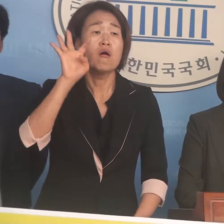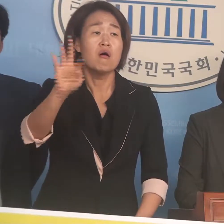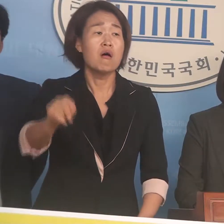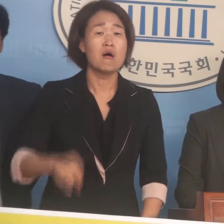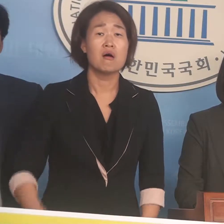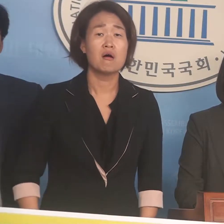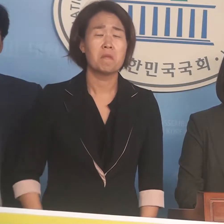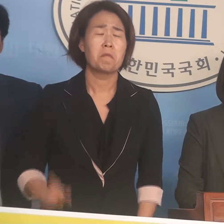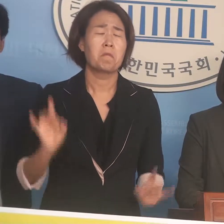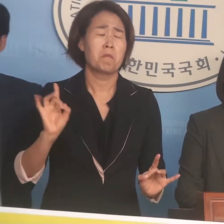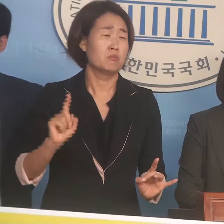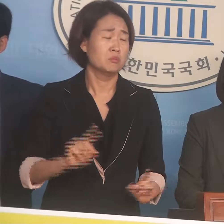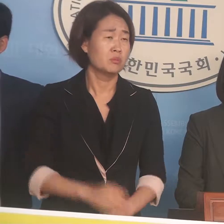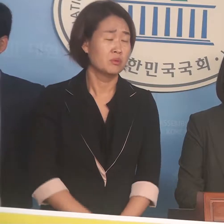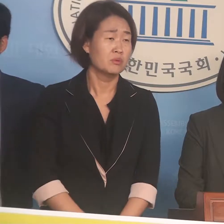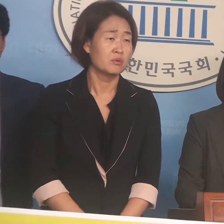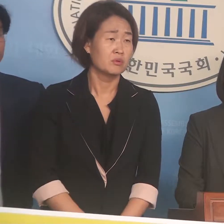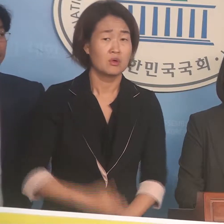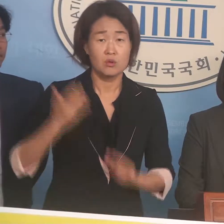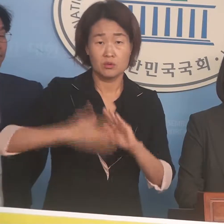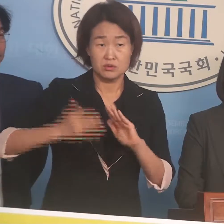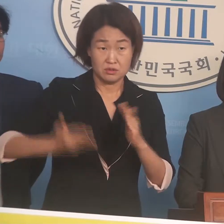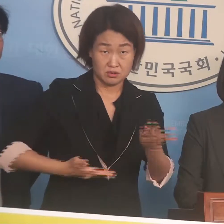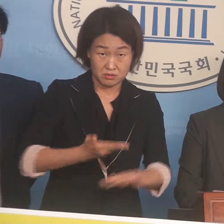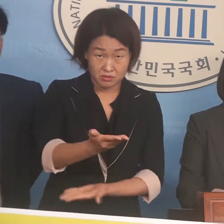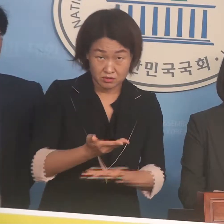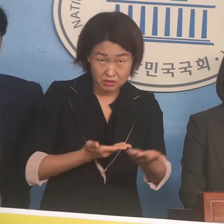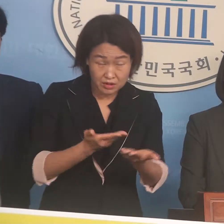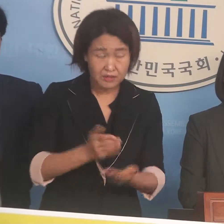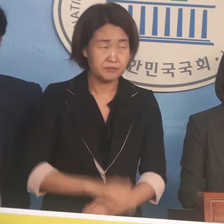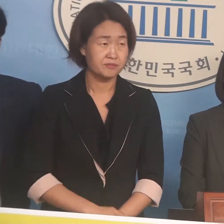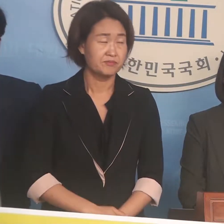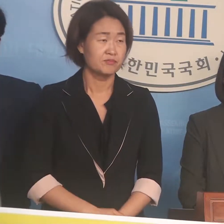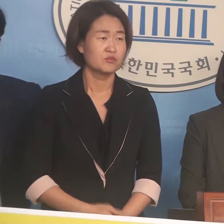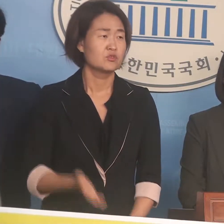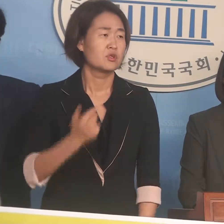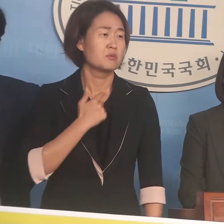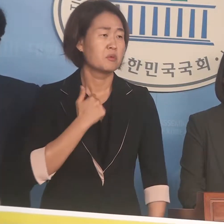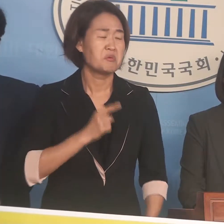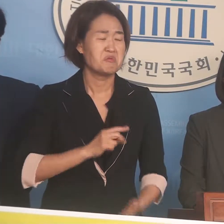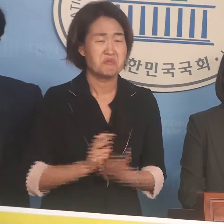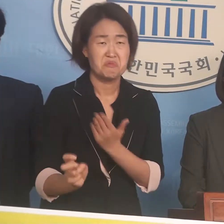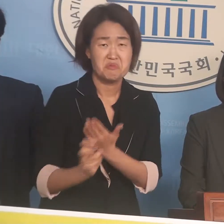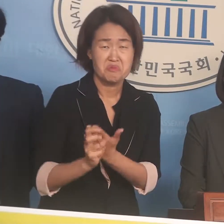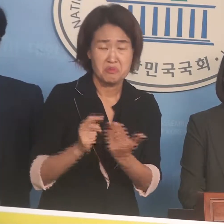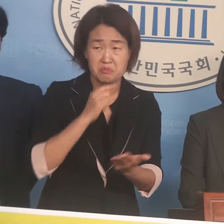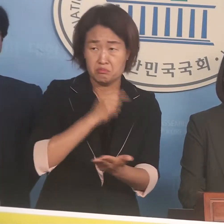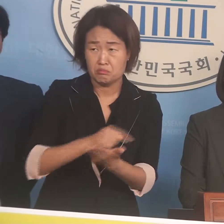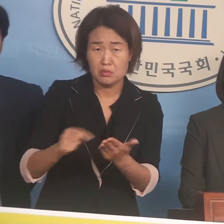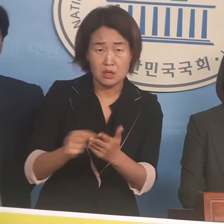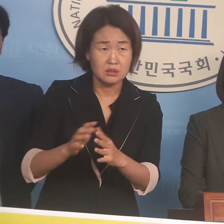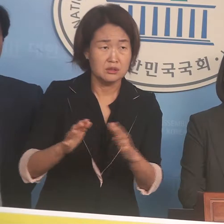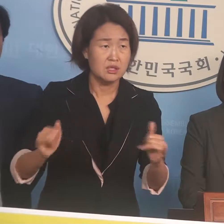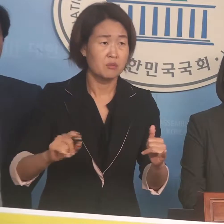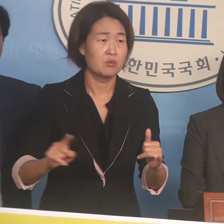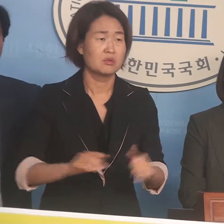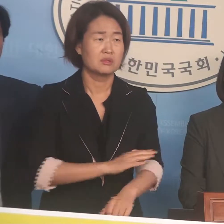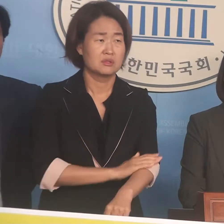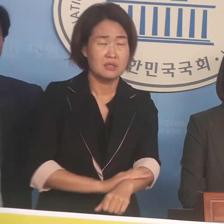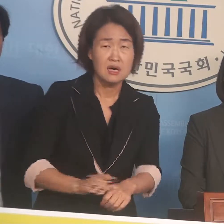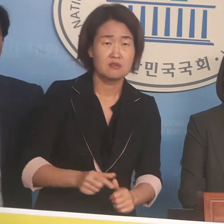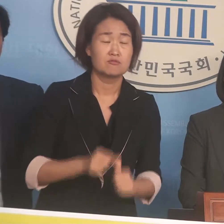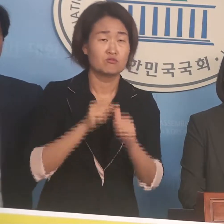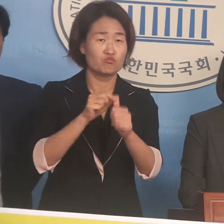것입니까? 조성우 공정거래위원장이 내정자이던 시절 불공정행위 피해자들이 제대로 피해